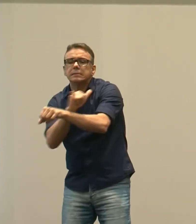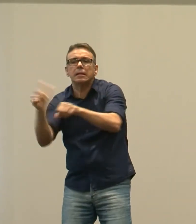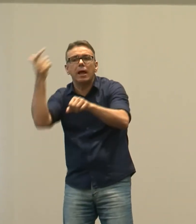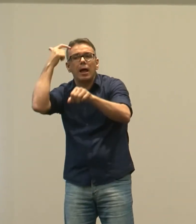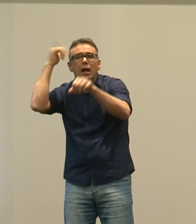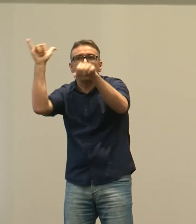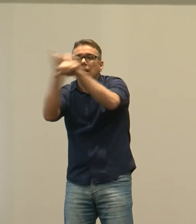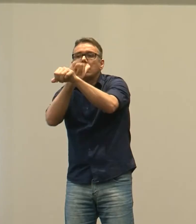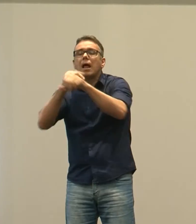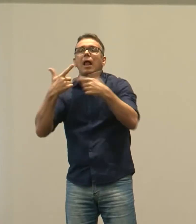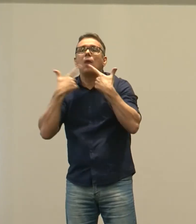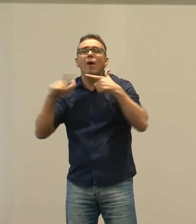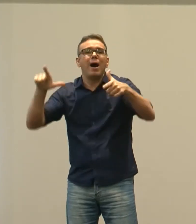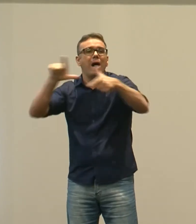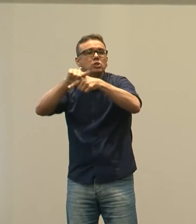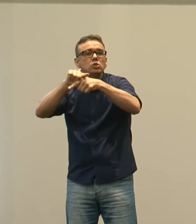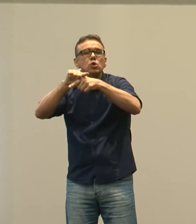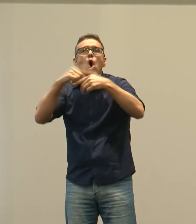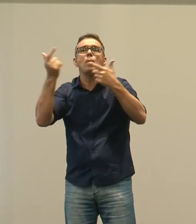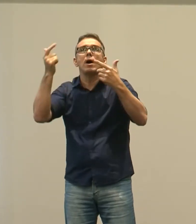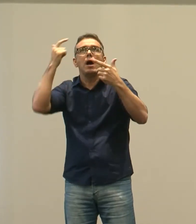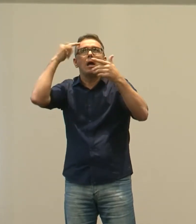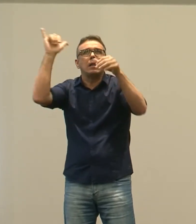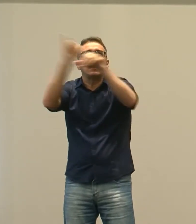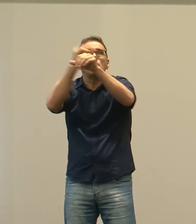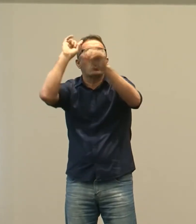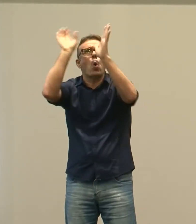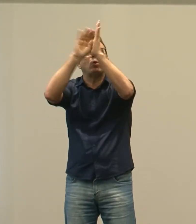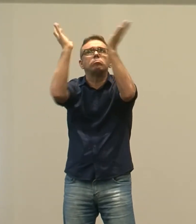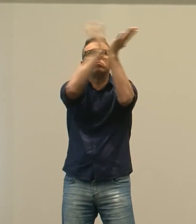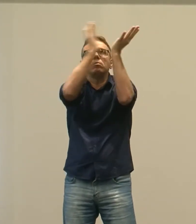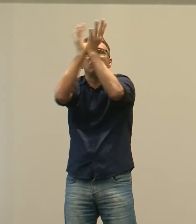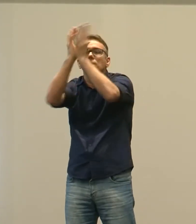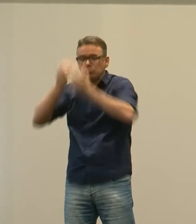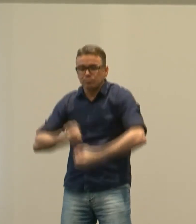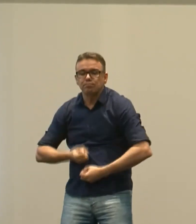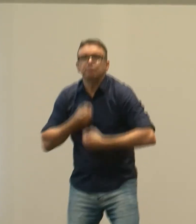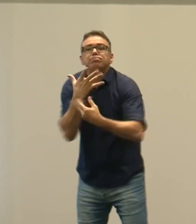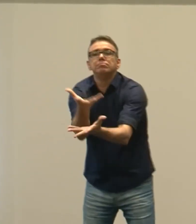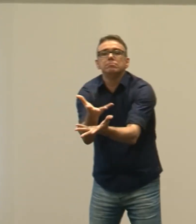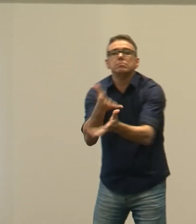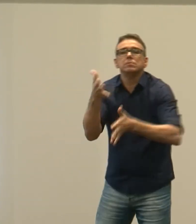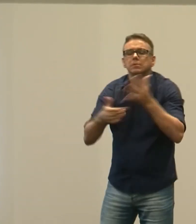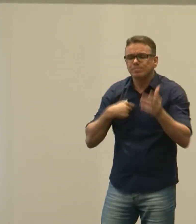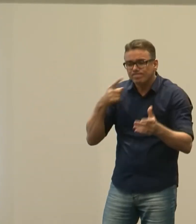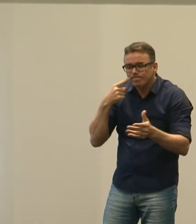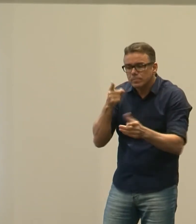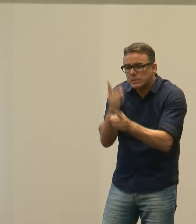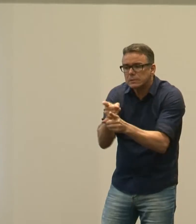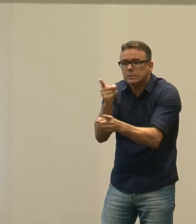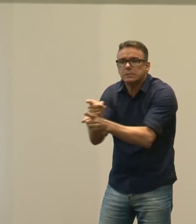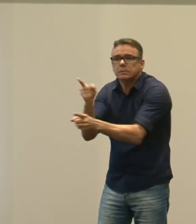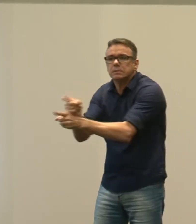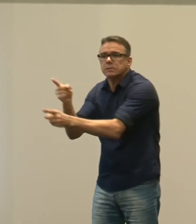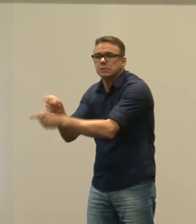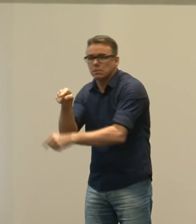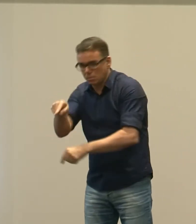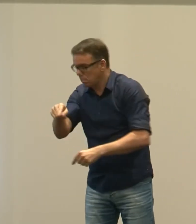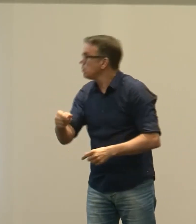pesquisa quer identificar estratégias metalinguísticas que as crianças surdas utilizam para a produção